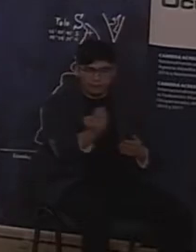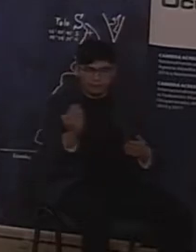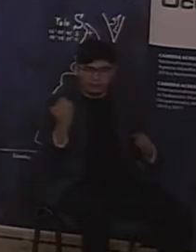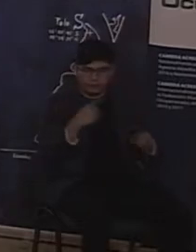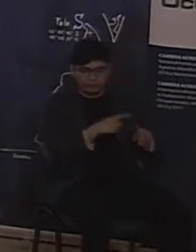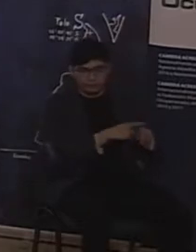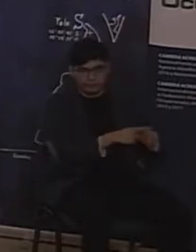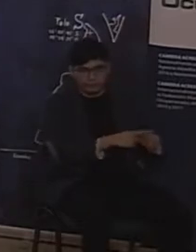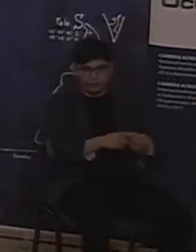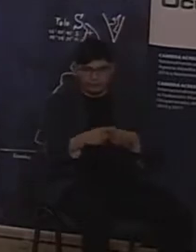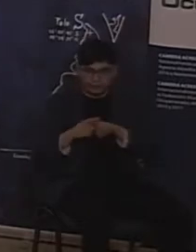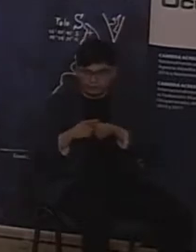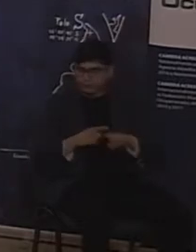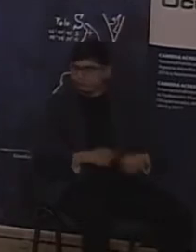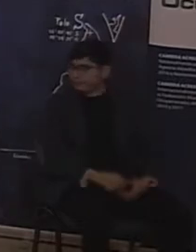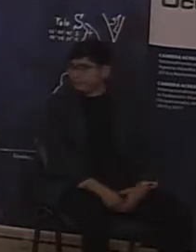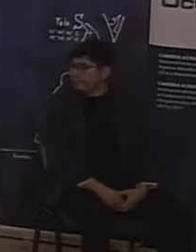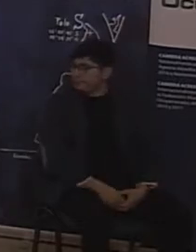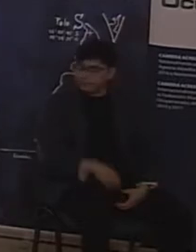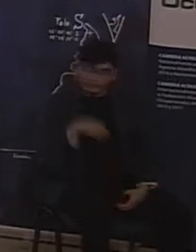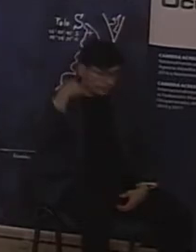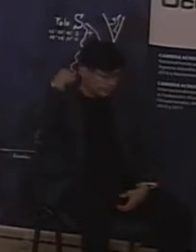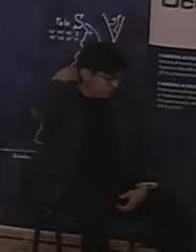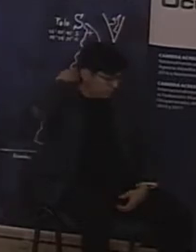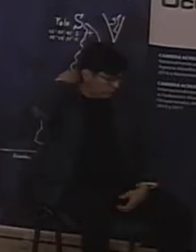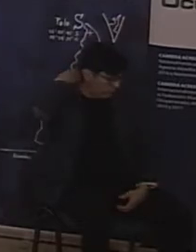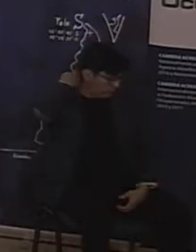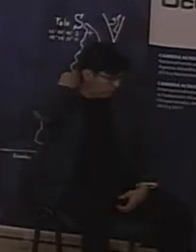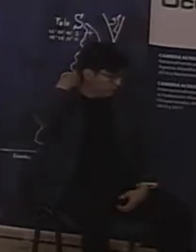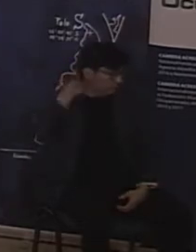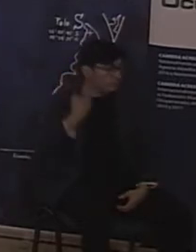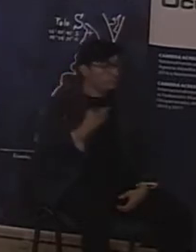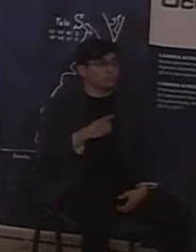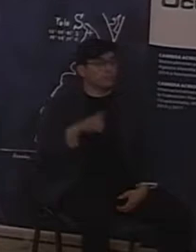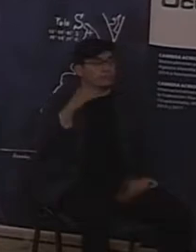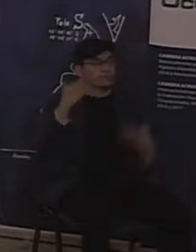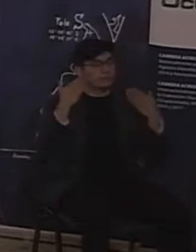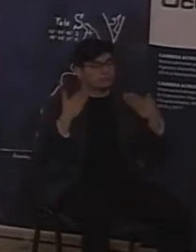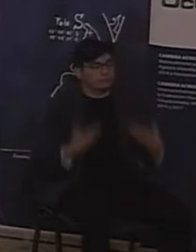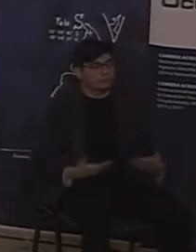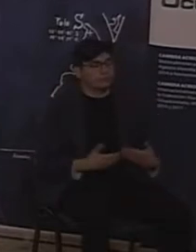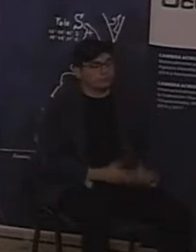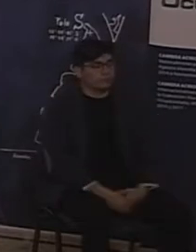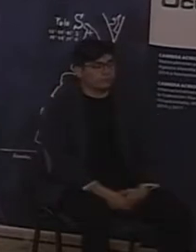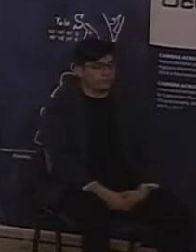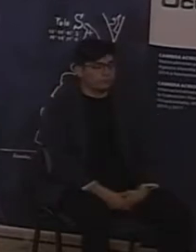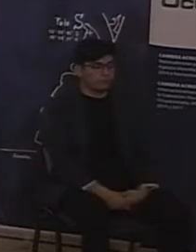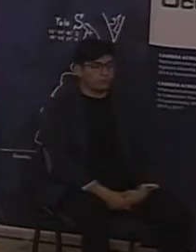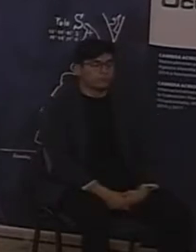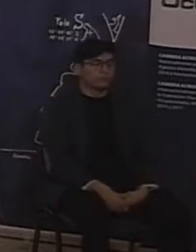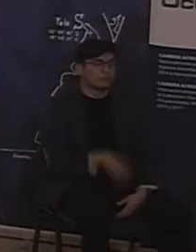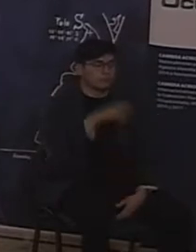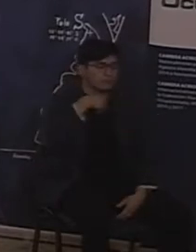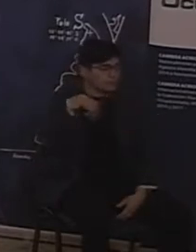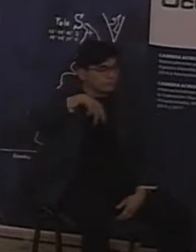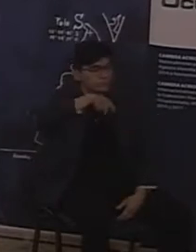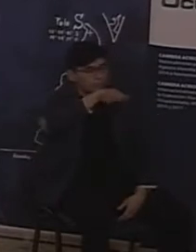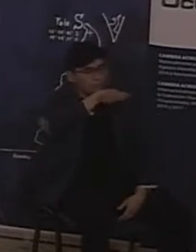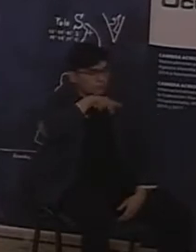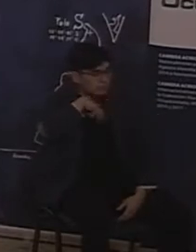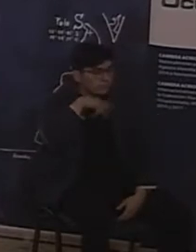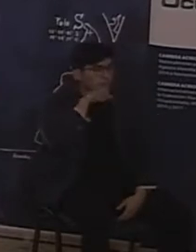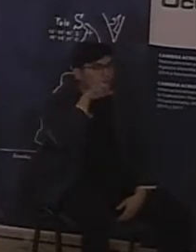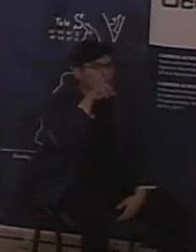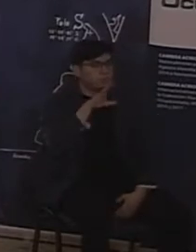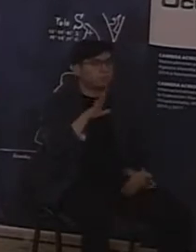reclamamos respeto a nuestra dignidad humana somos nosotros los que catapulta mos estas